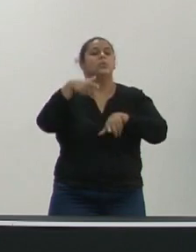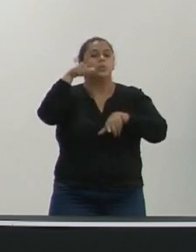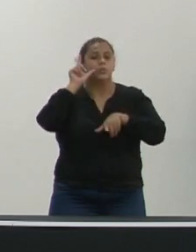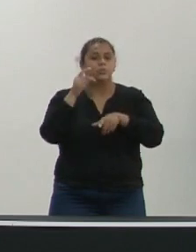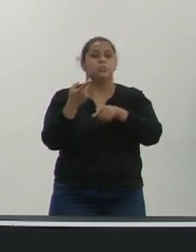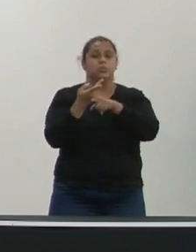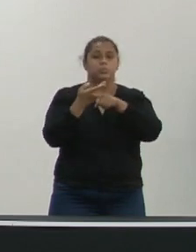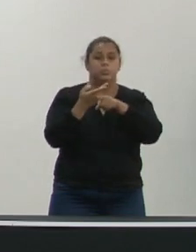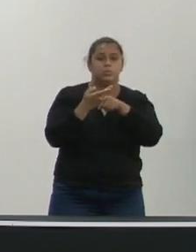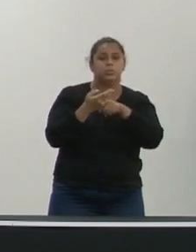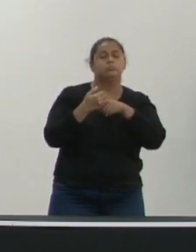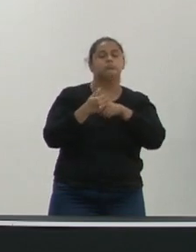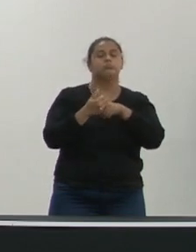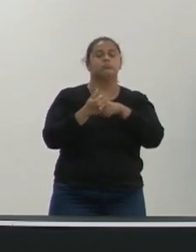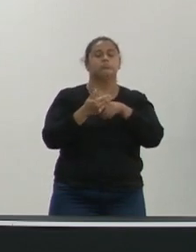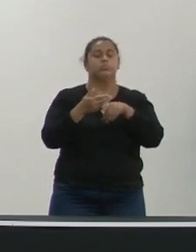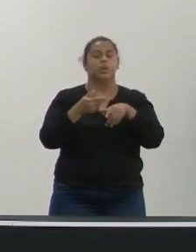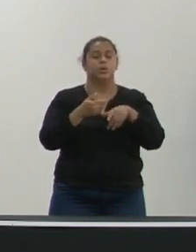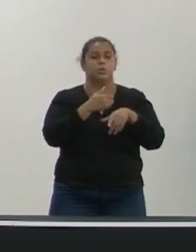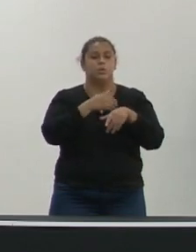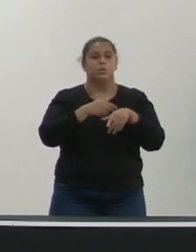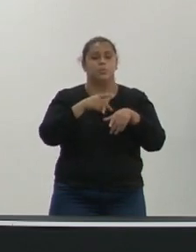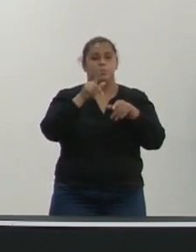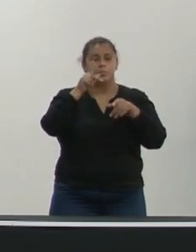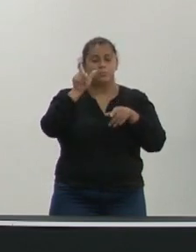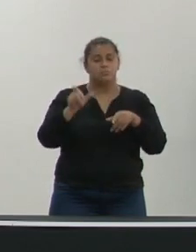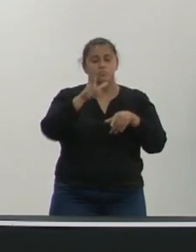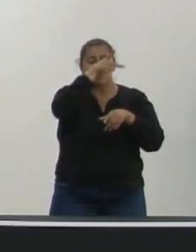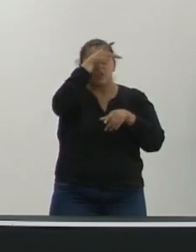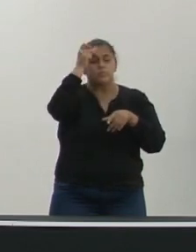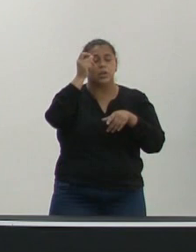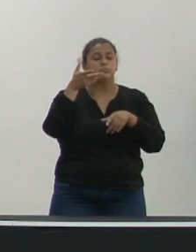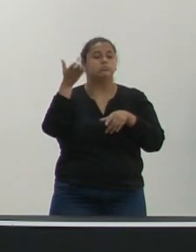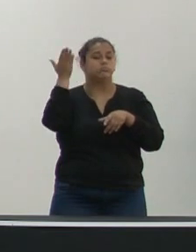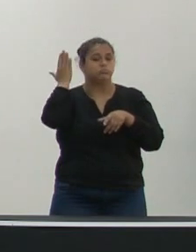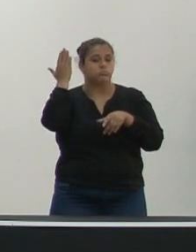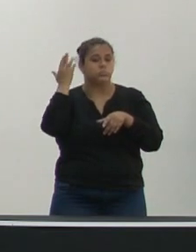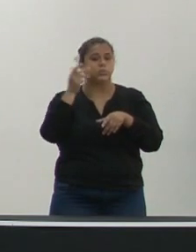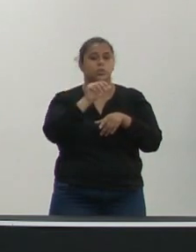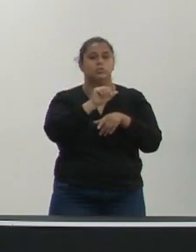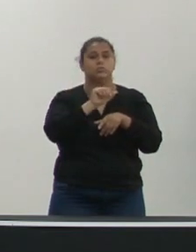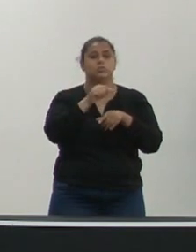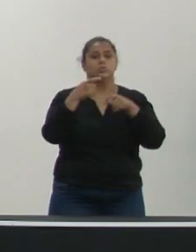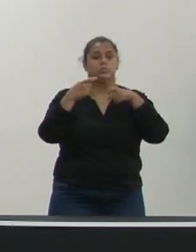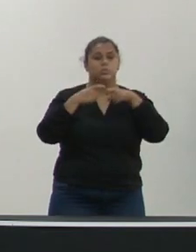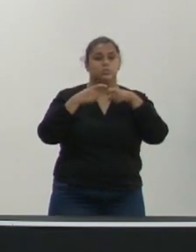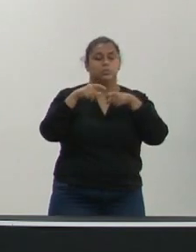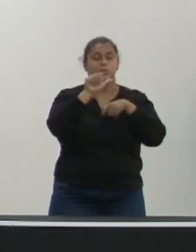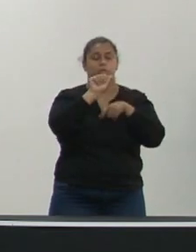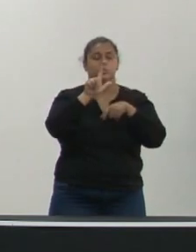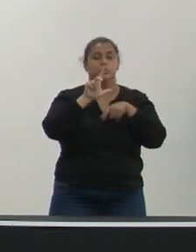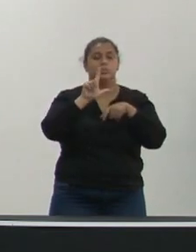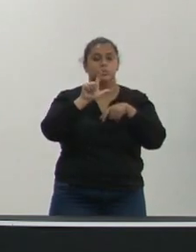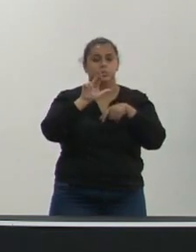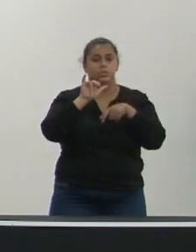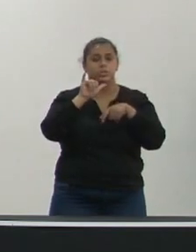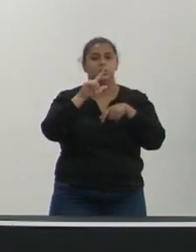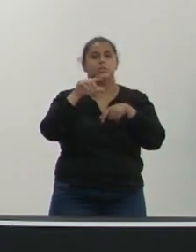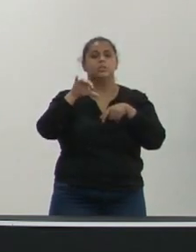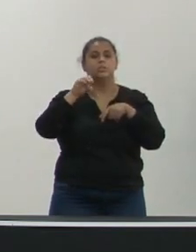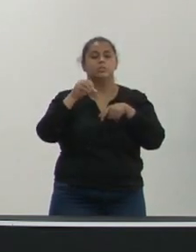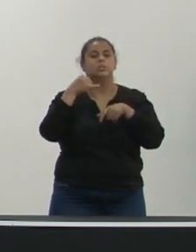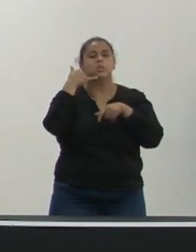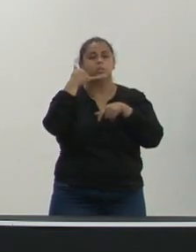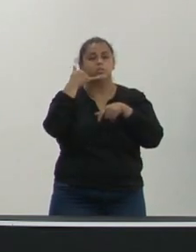Aloysio, era umas 9h30, 10 horas da noite, por telefone, e ele informando que